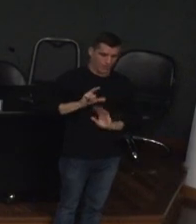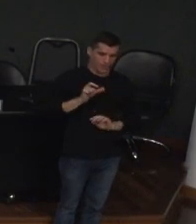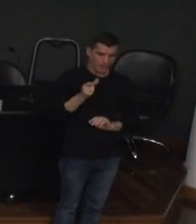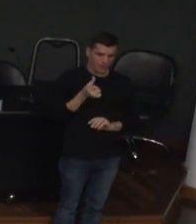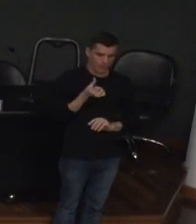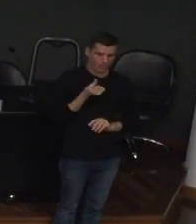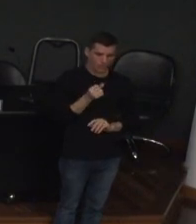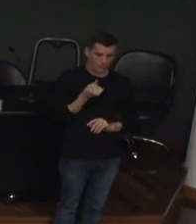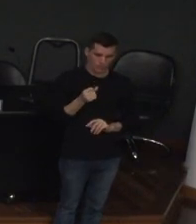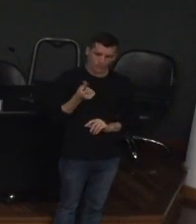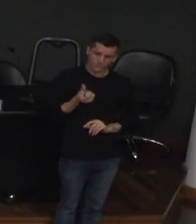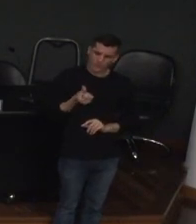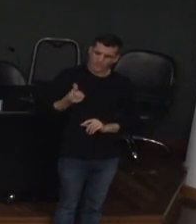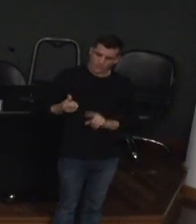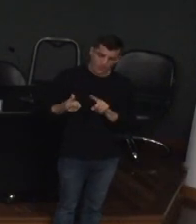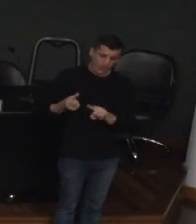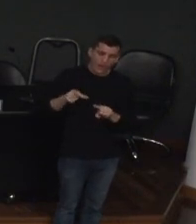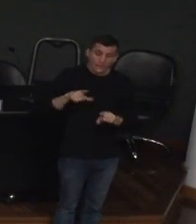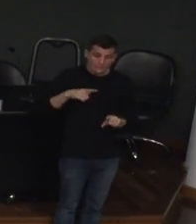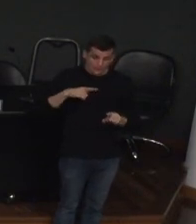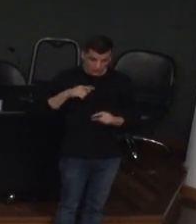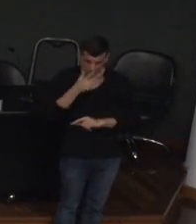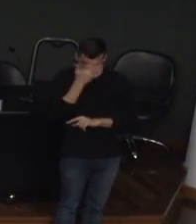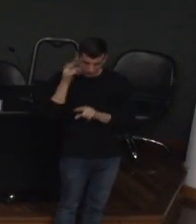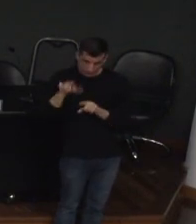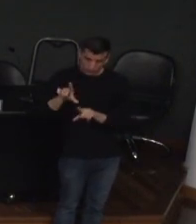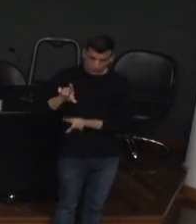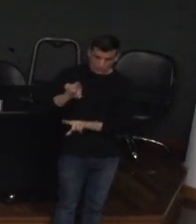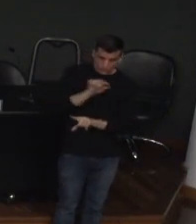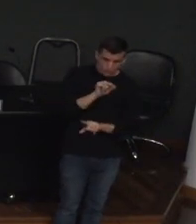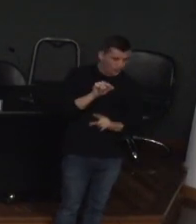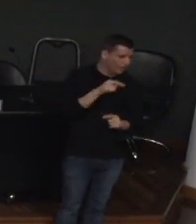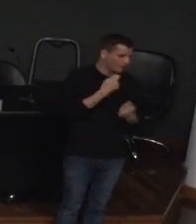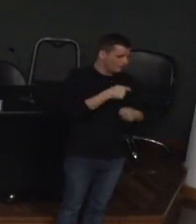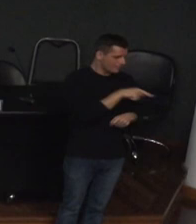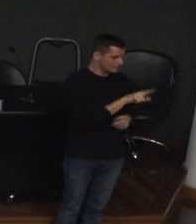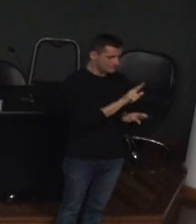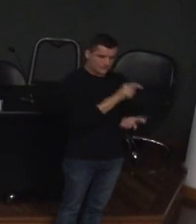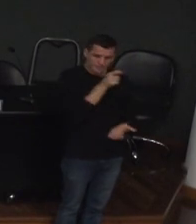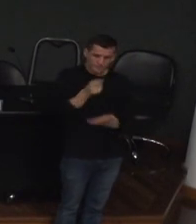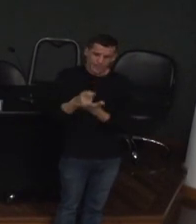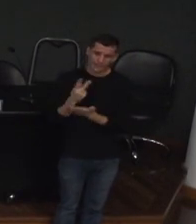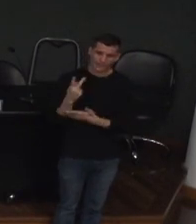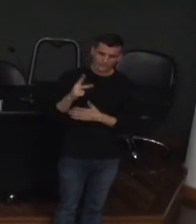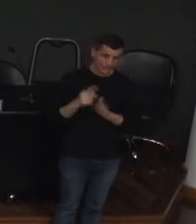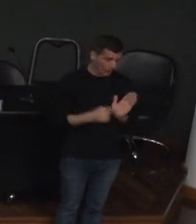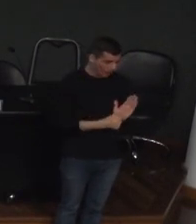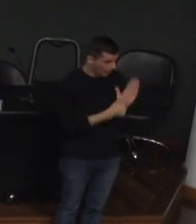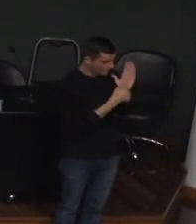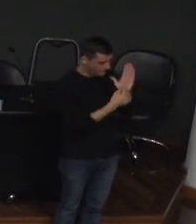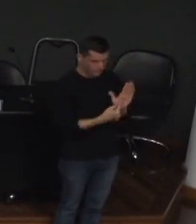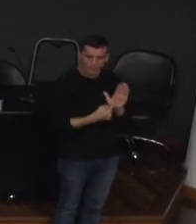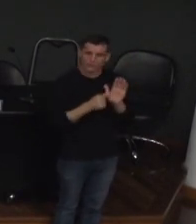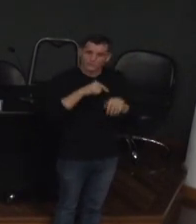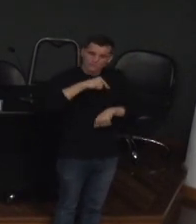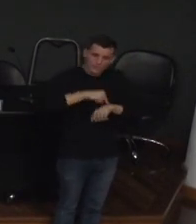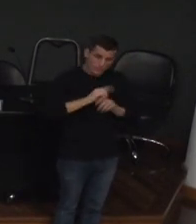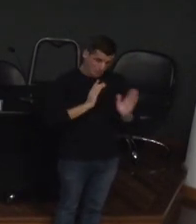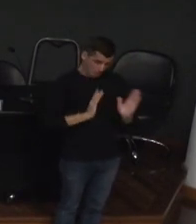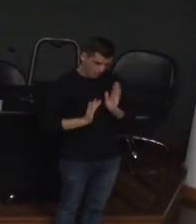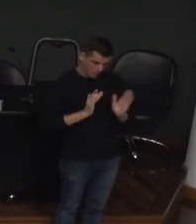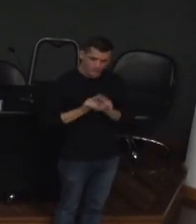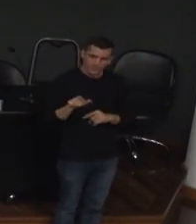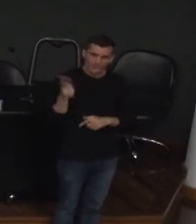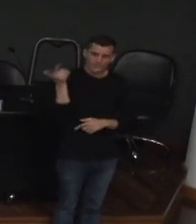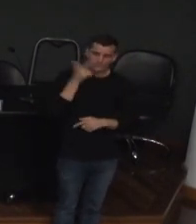prêmio deste concurso, que é como se fosse o pagamento do valor da proposta do fornecedor. Né? Então você vai participar de um